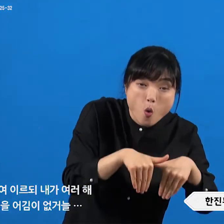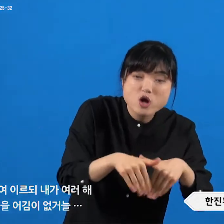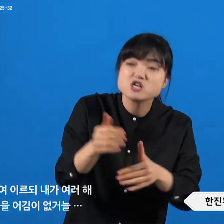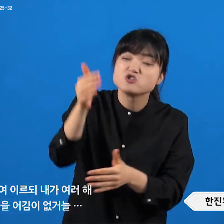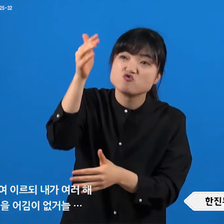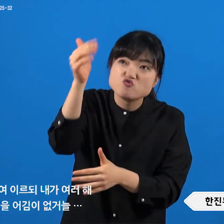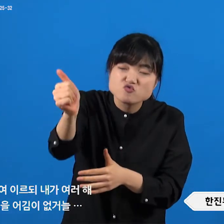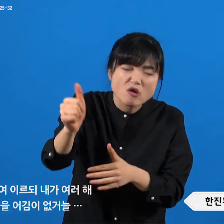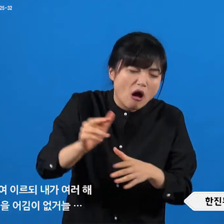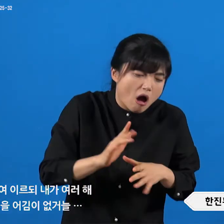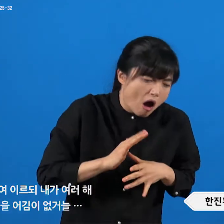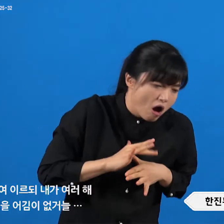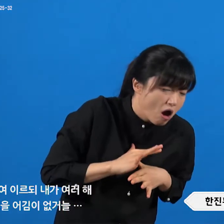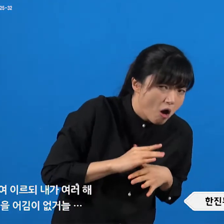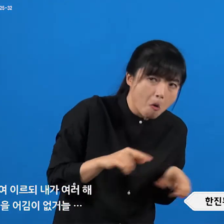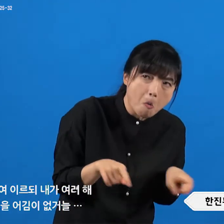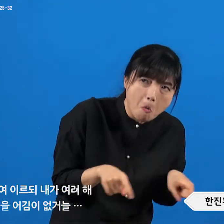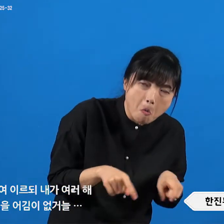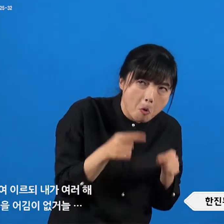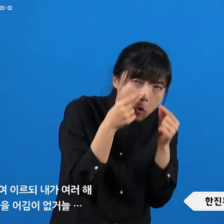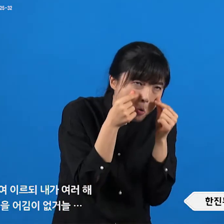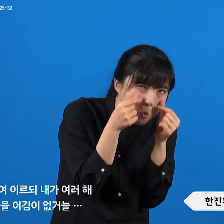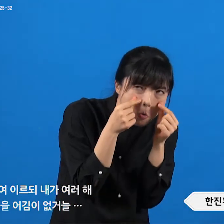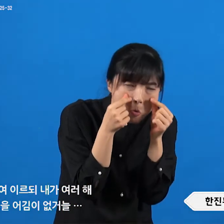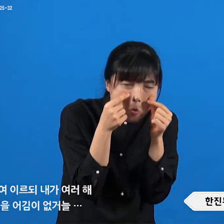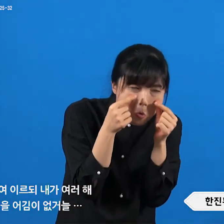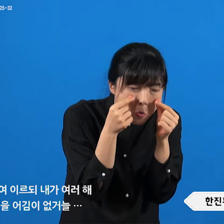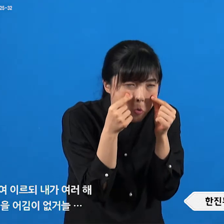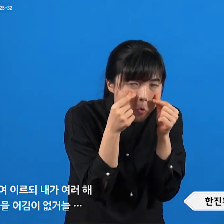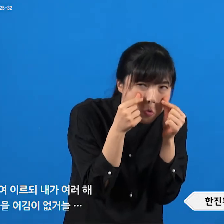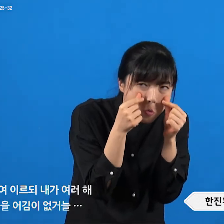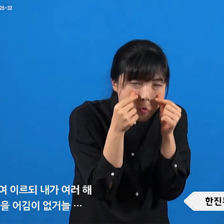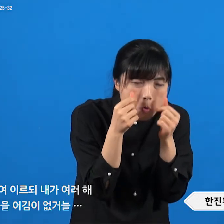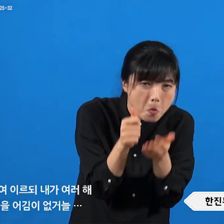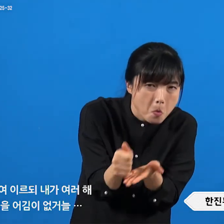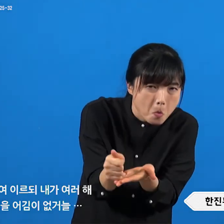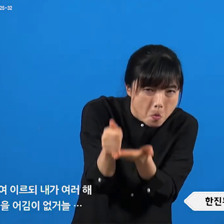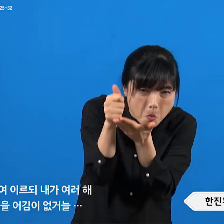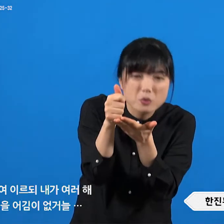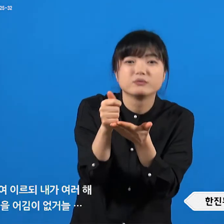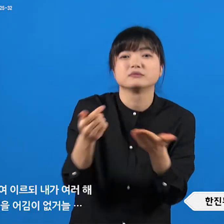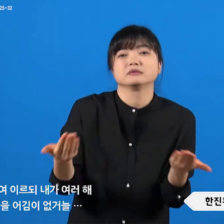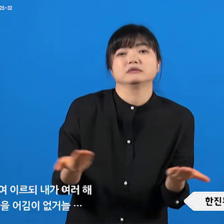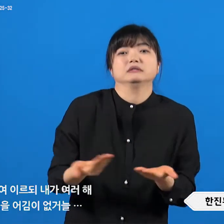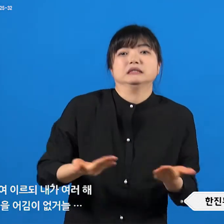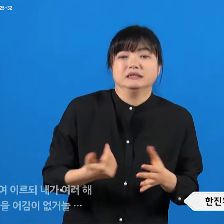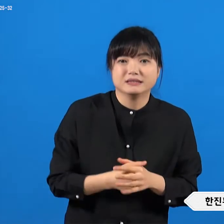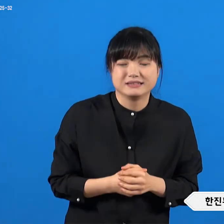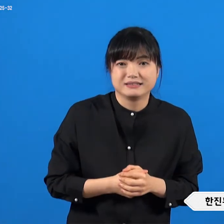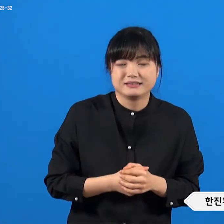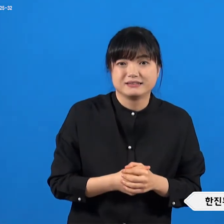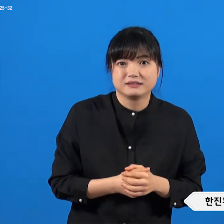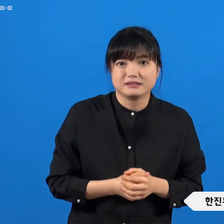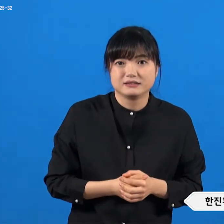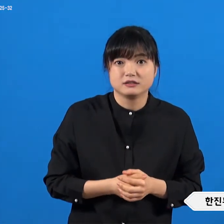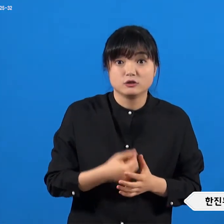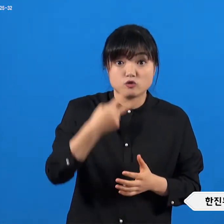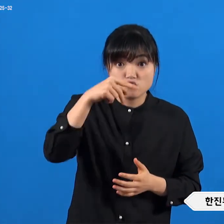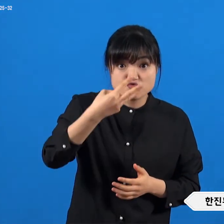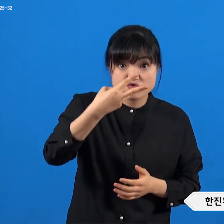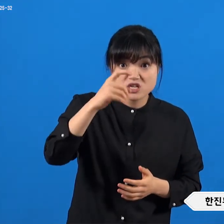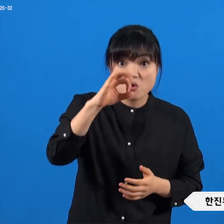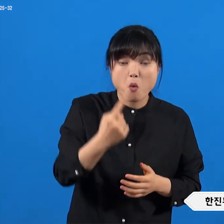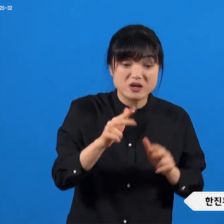종이 주인이 두려워서 주인 눈치만 보면서 슬슬 일하는 것이 둘리오입니다.